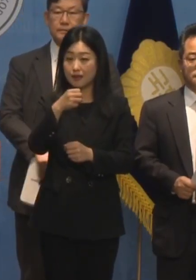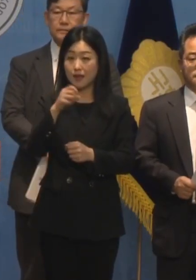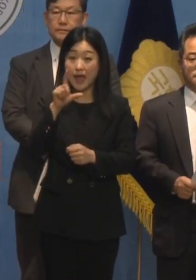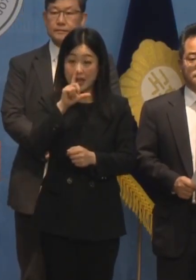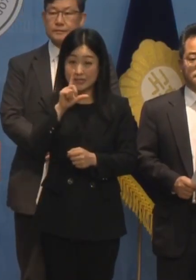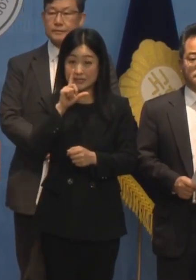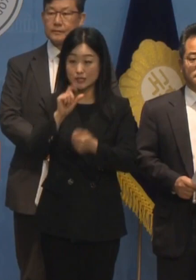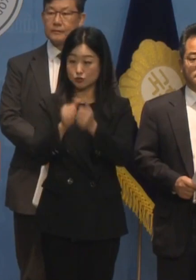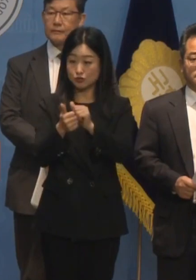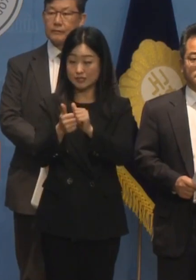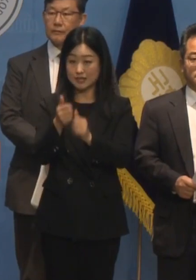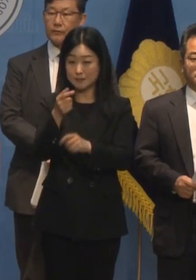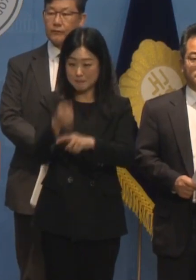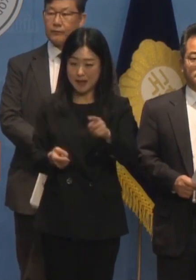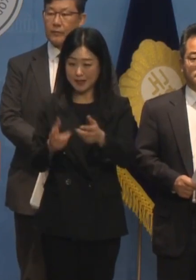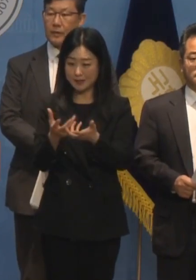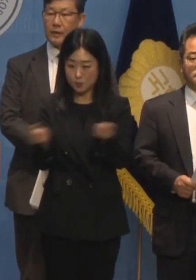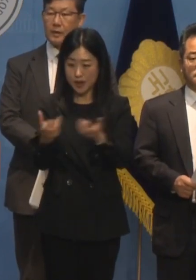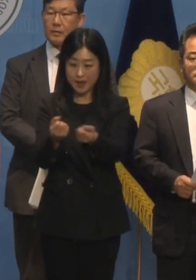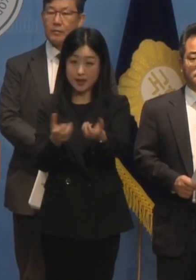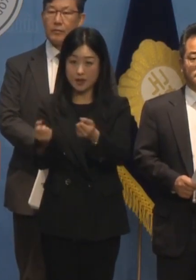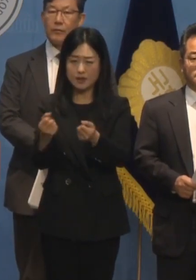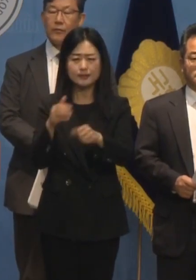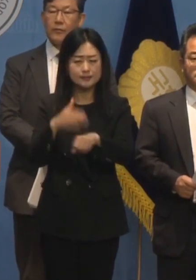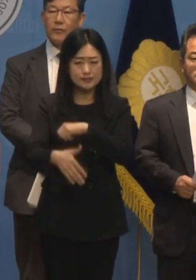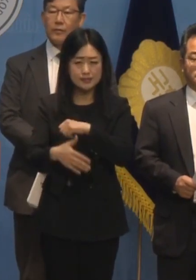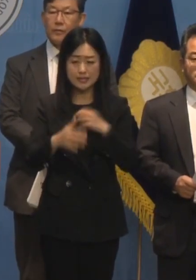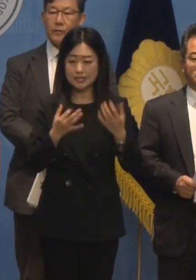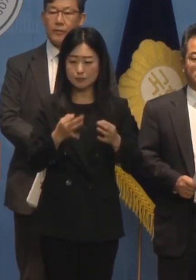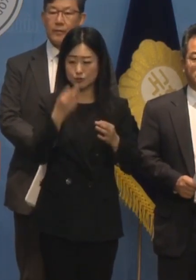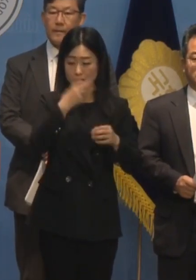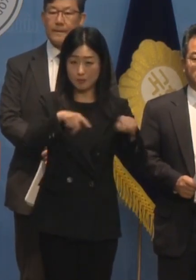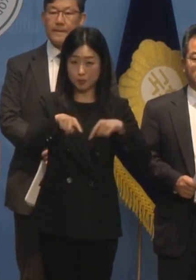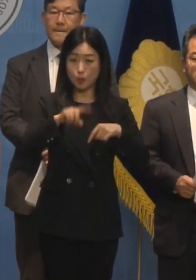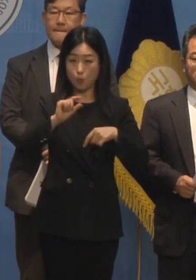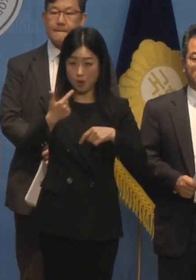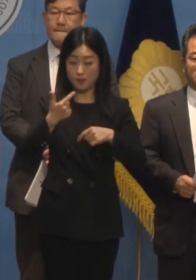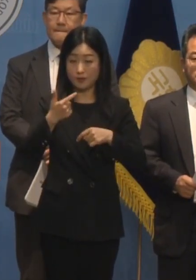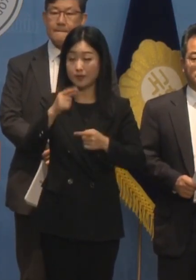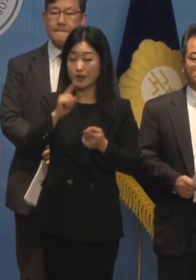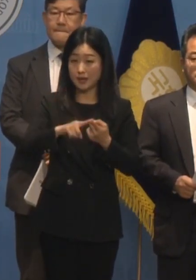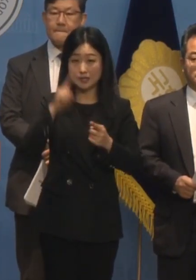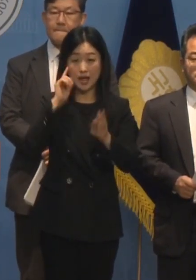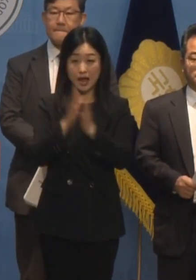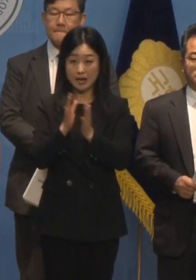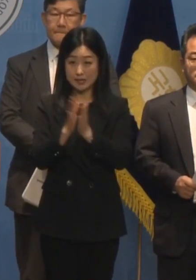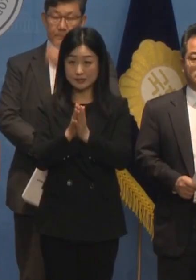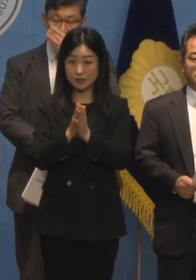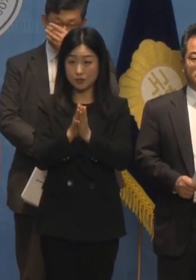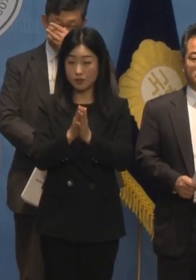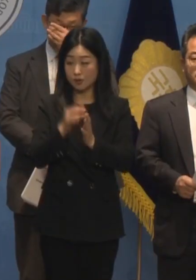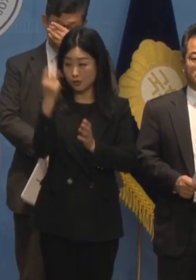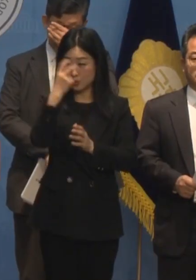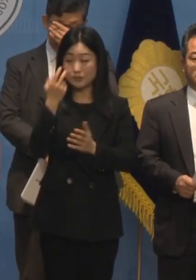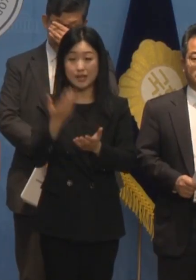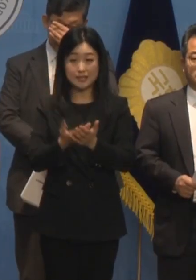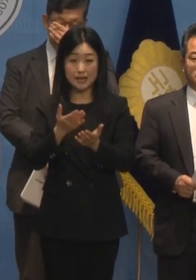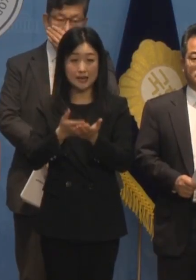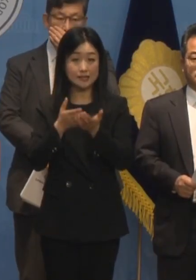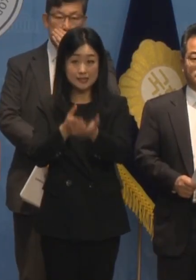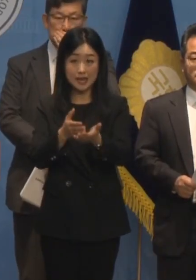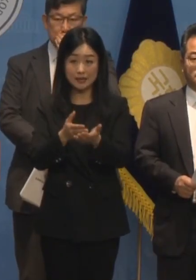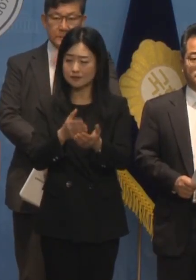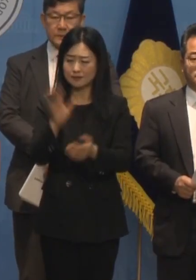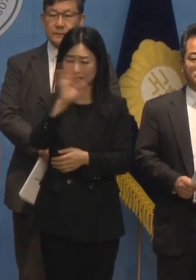등의 동시상장 사례들 이걸 모두가 금융감독원이나 거래소한테 맡겨달라. 거기서 알아서 제도적으로 좀 더 집행 잘하겠다.